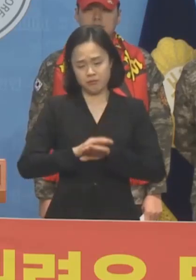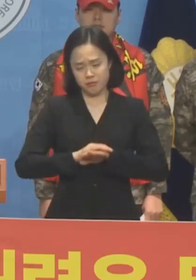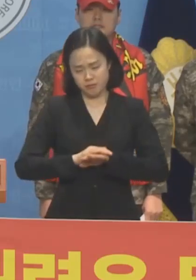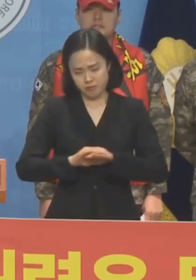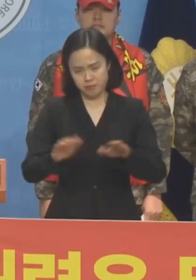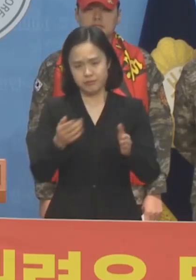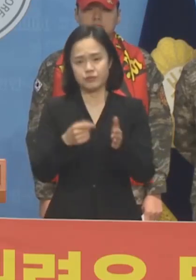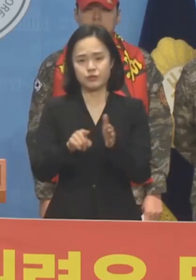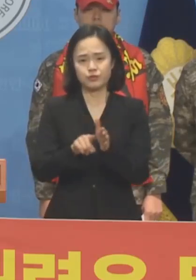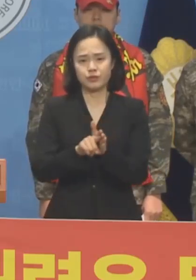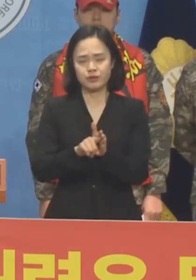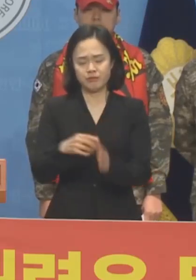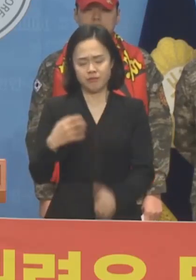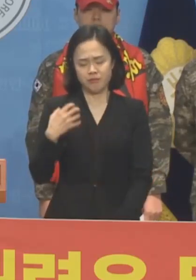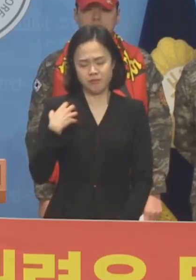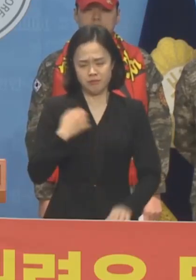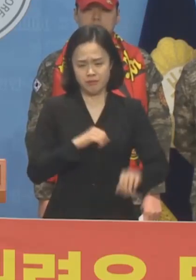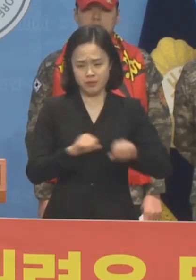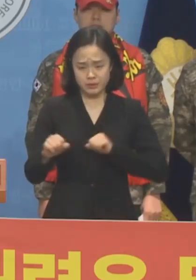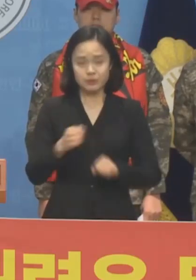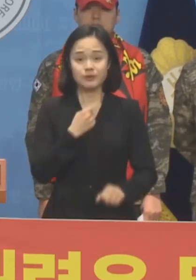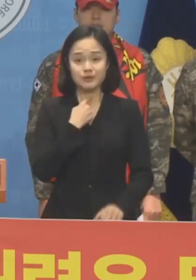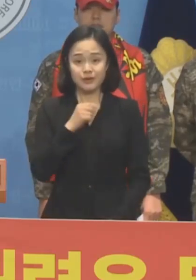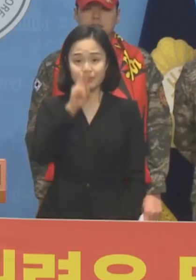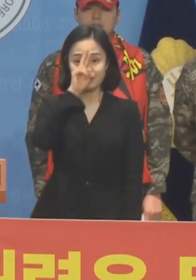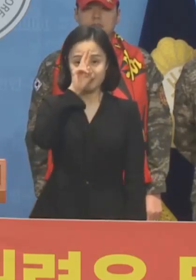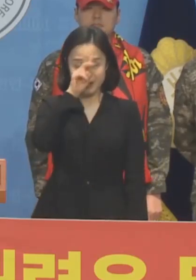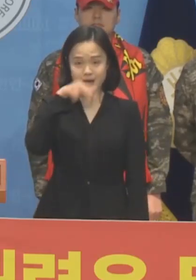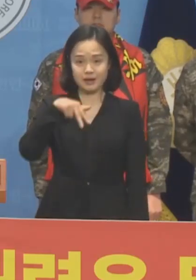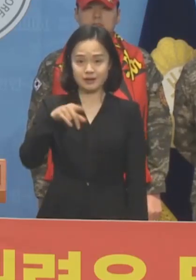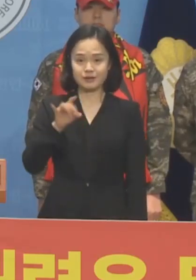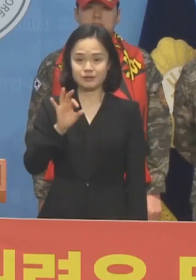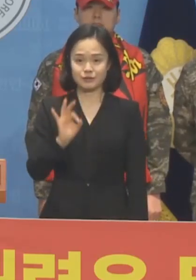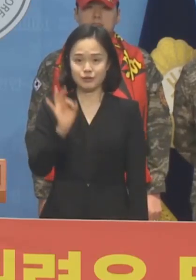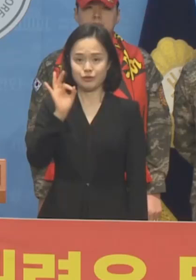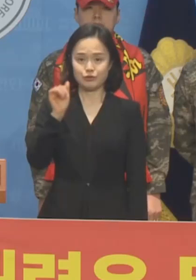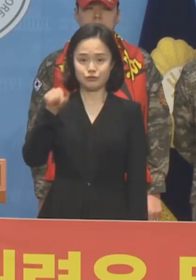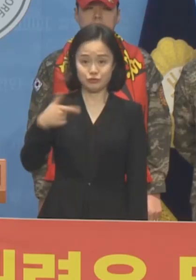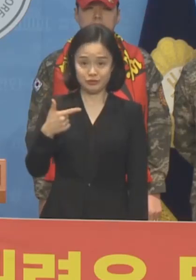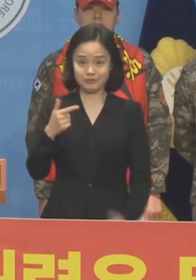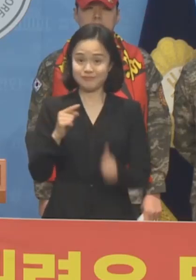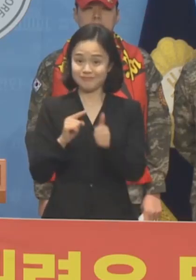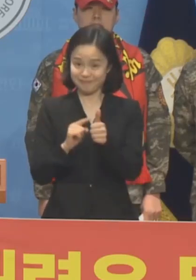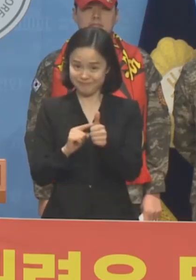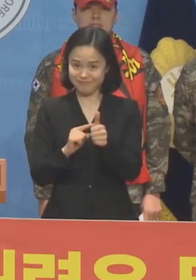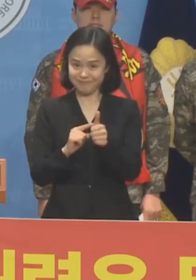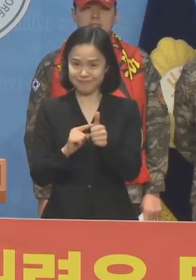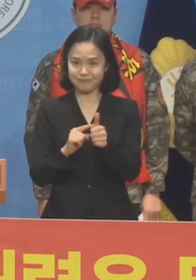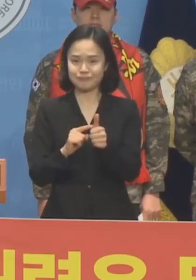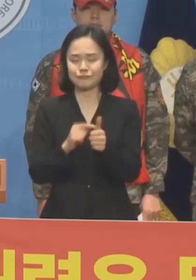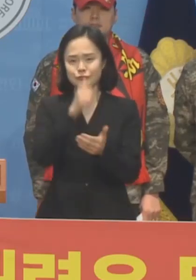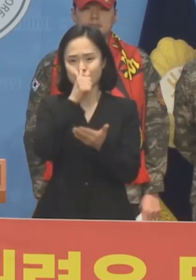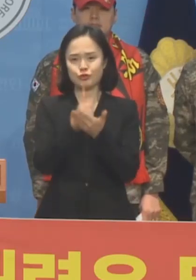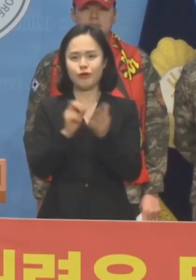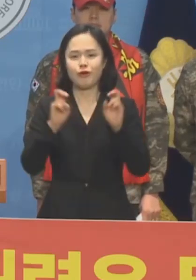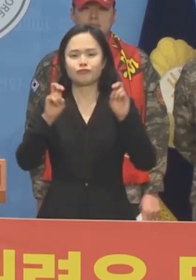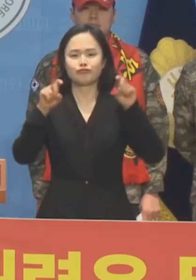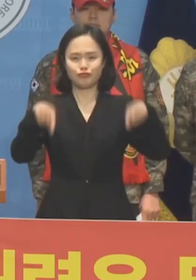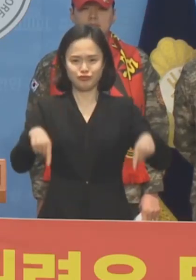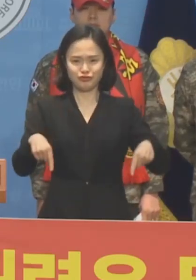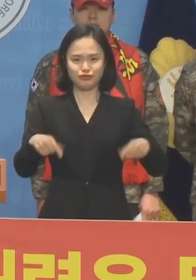걸머졌던 박정훈 대령께서 모든 부분에서 무죄를 선고받았습니다.